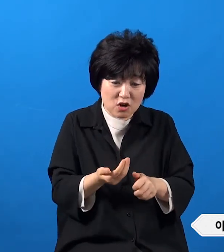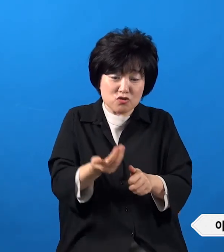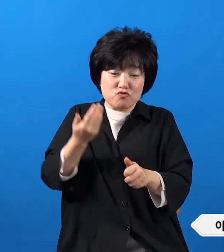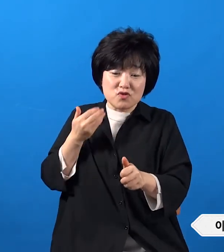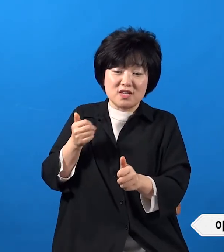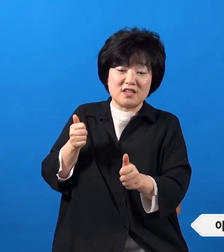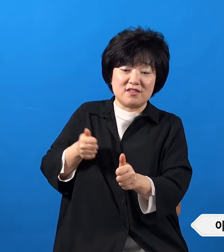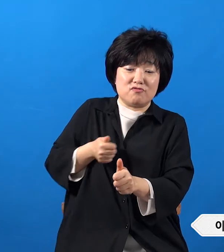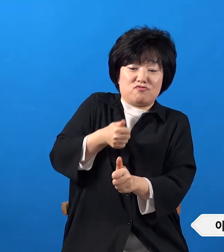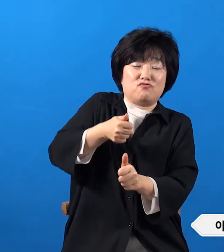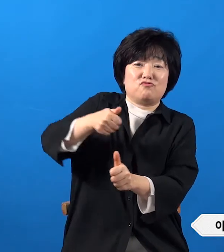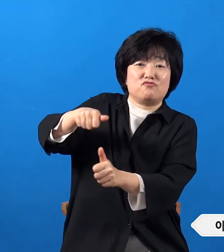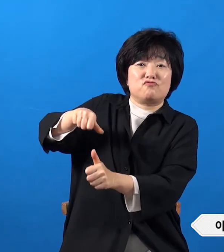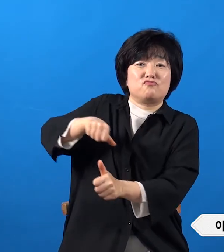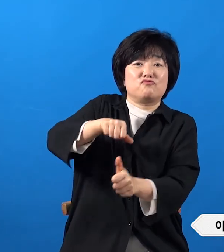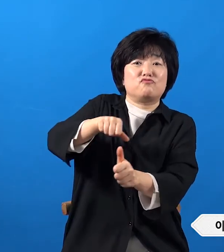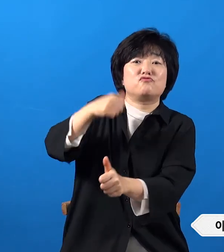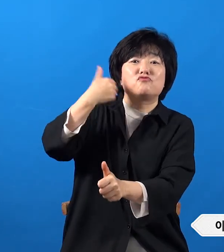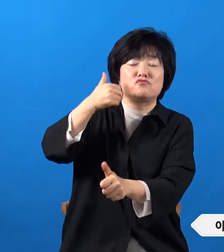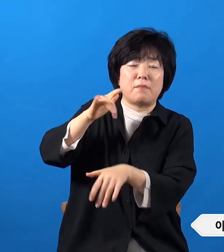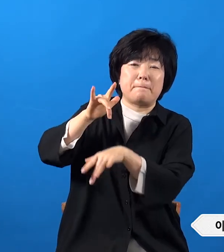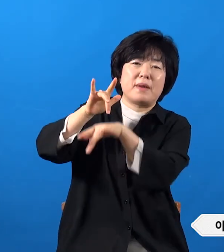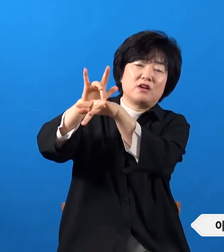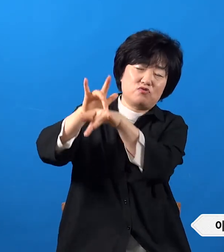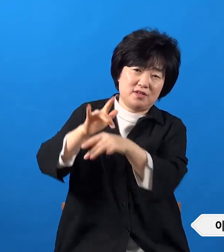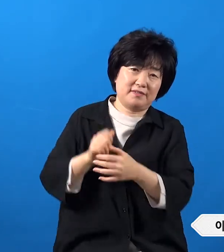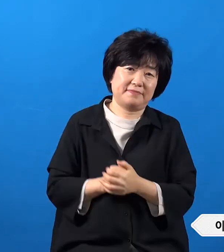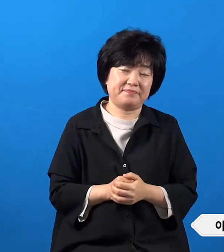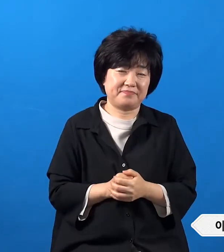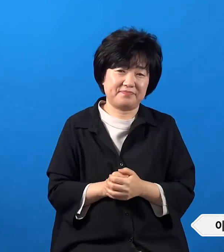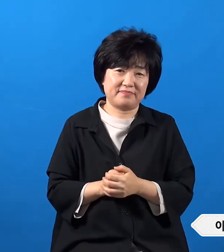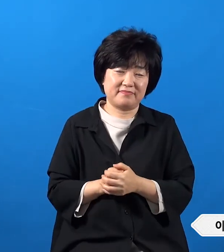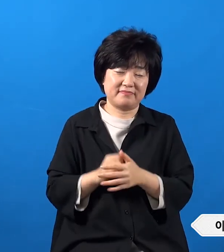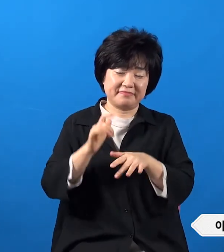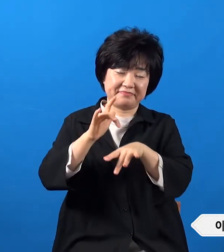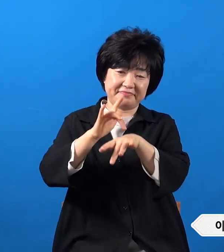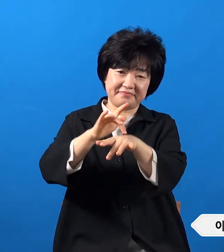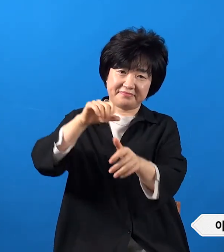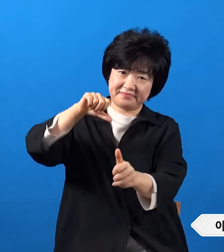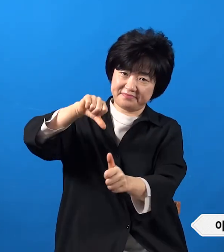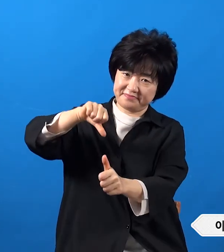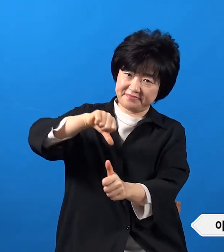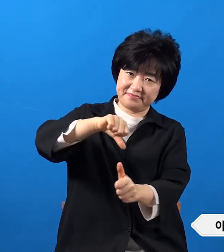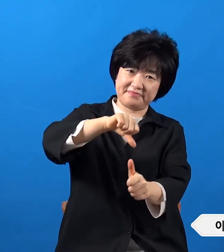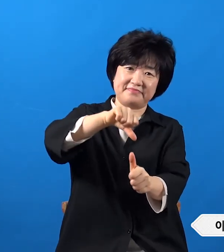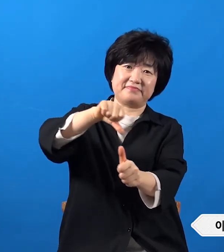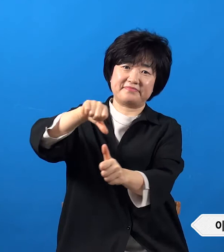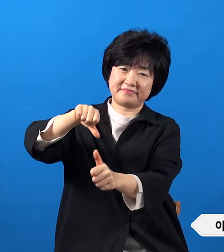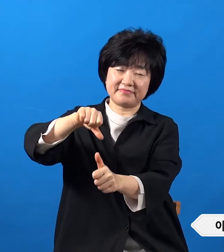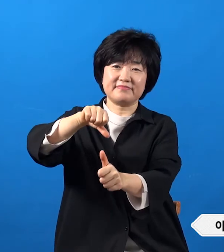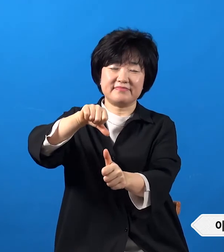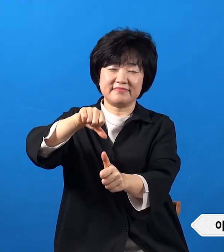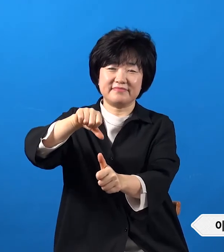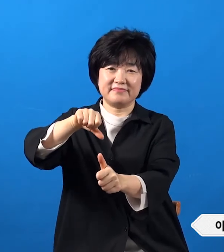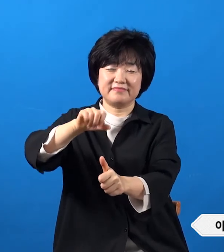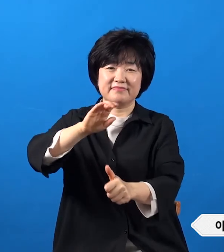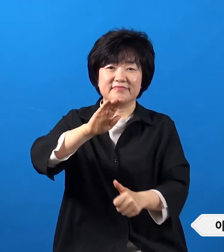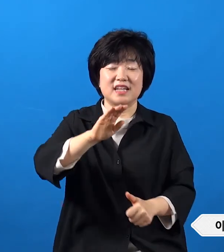여러분, 악마라는 말을 신약 원어에서, 히라버에서 이런 말로 표기합니다.